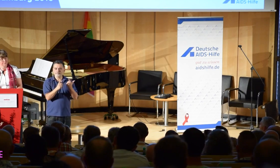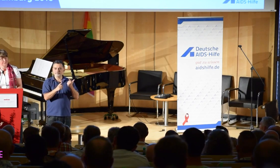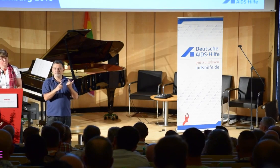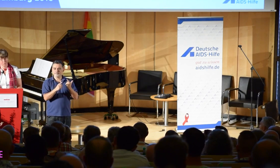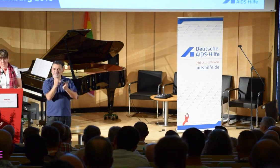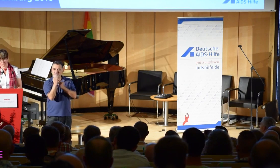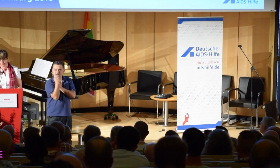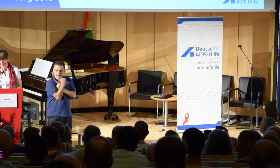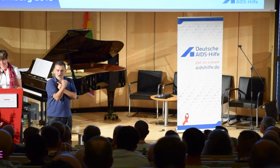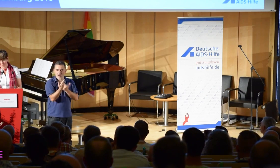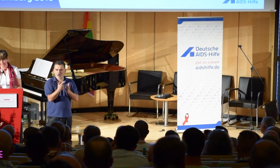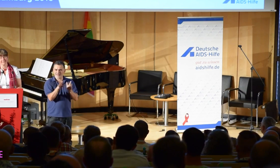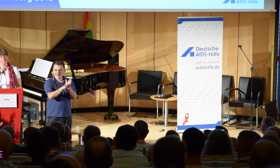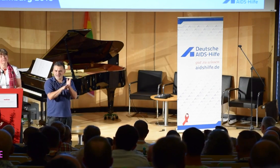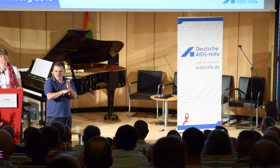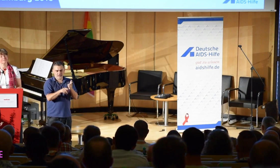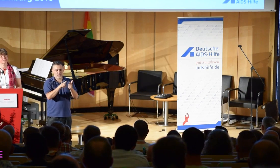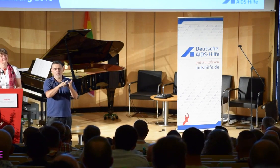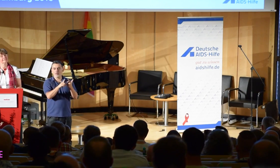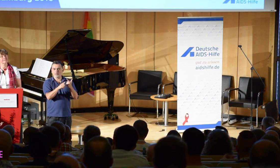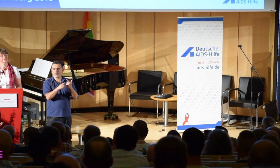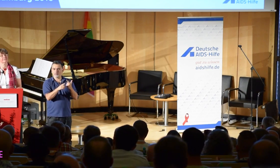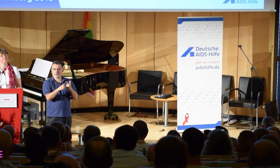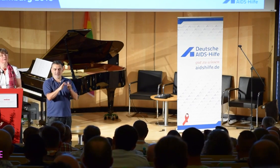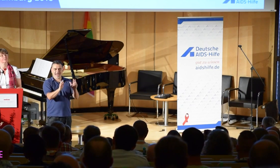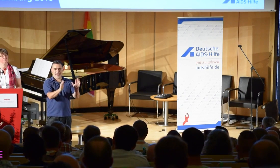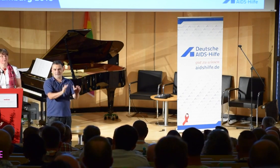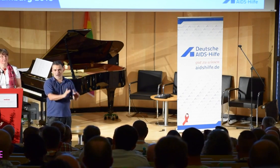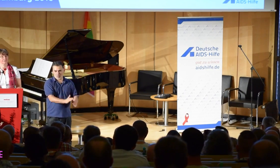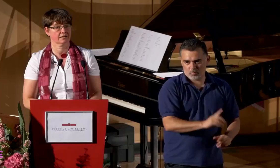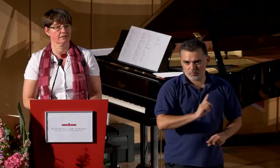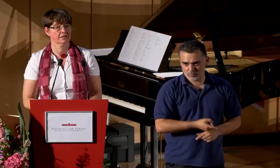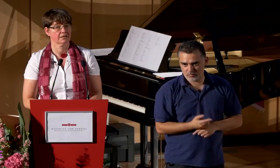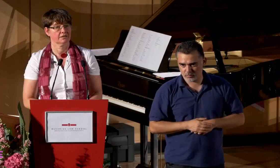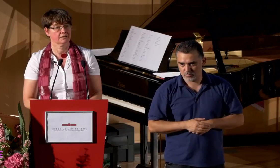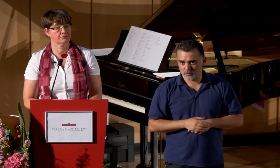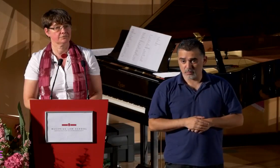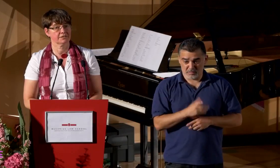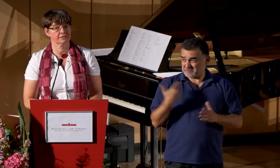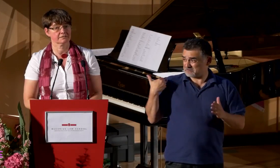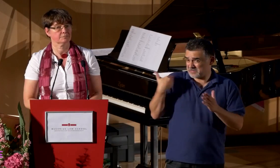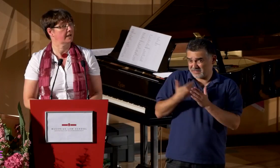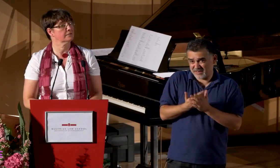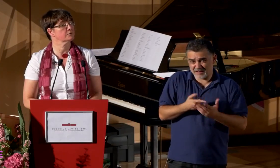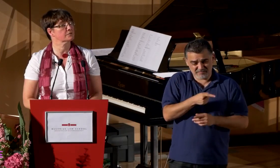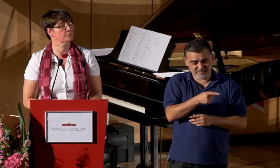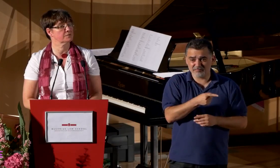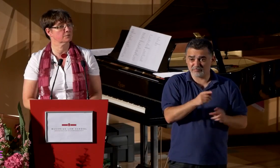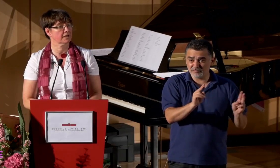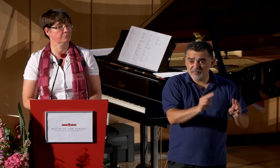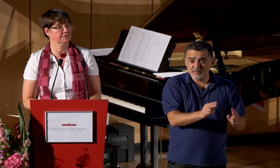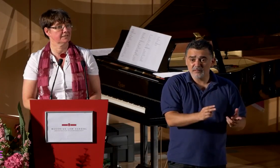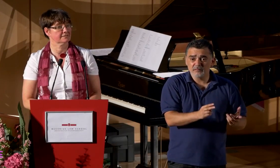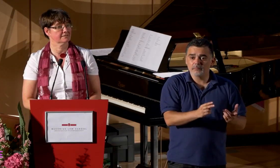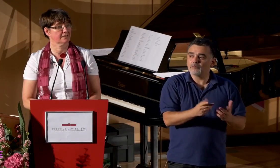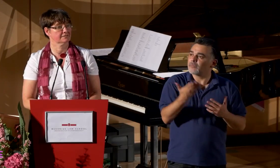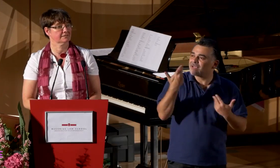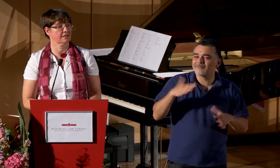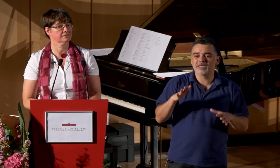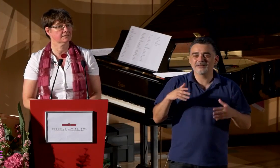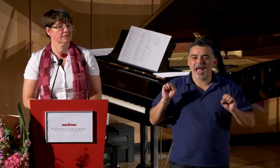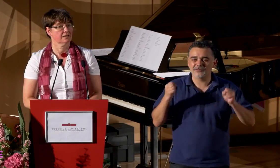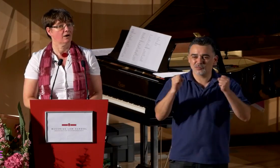ja auch schon wieder gehört, geht eben nicht, ist nicht in dem Maß vorangegangen, wie es Behandlungsoptionen gab in den